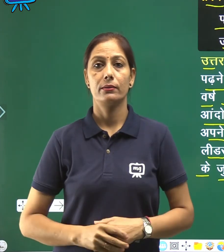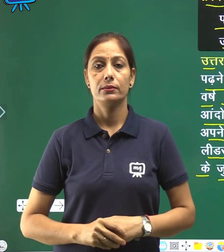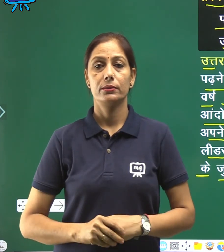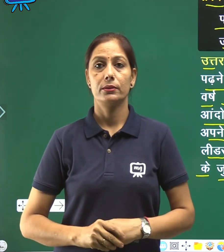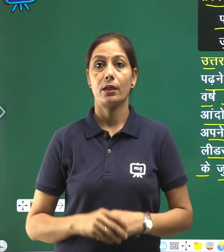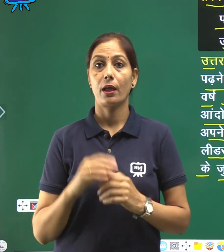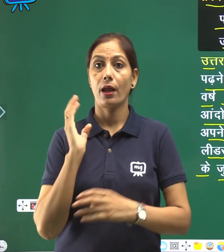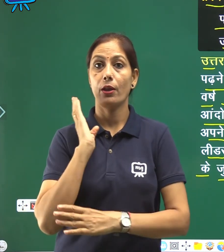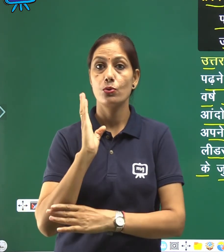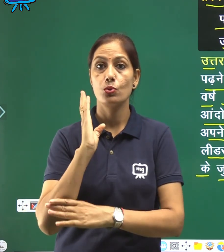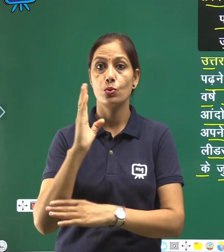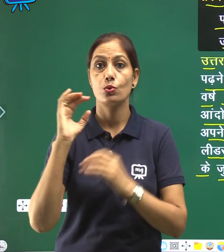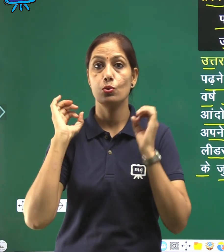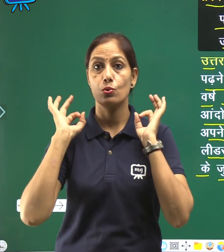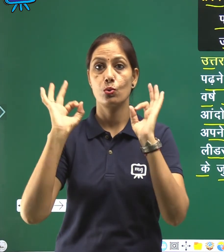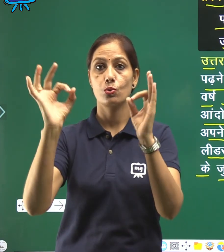जुलूसों में